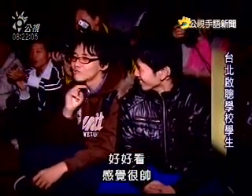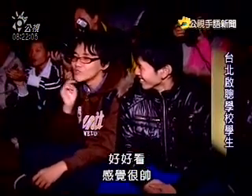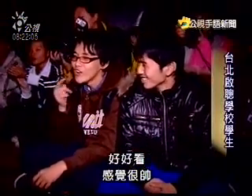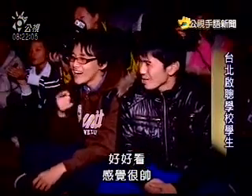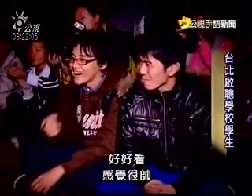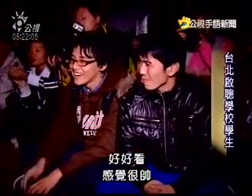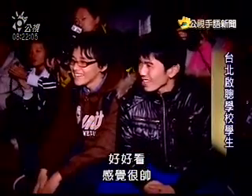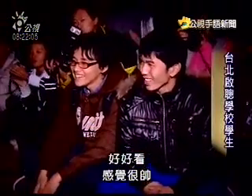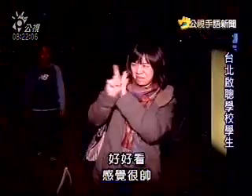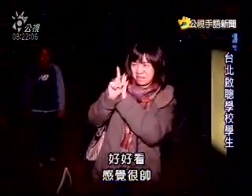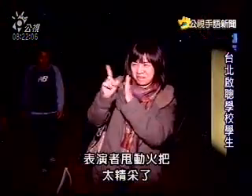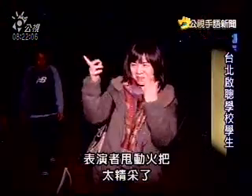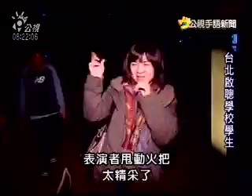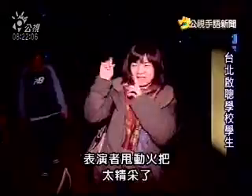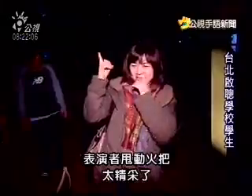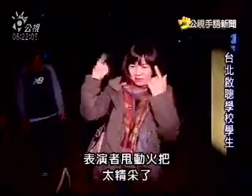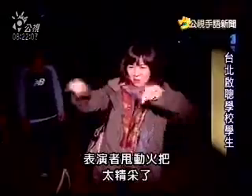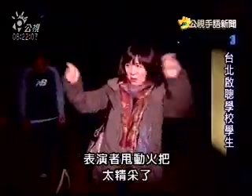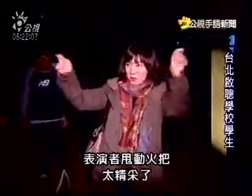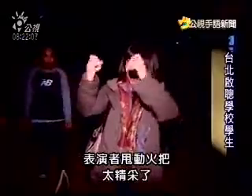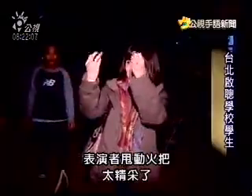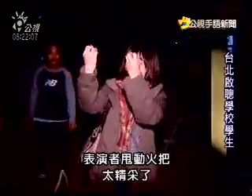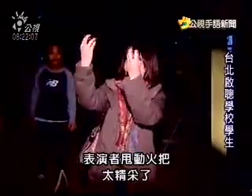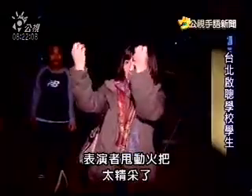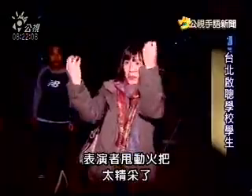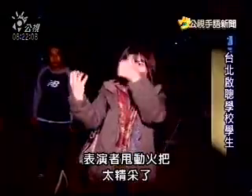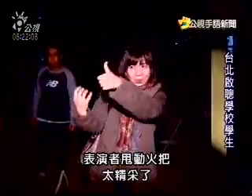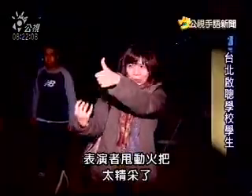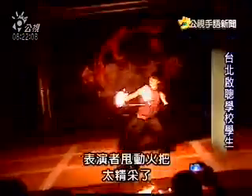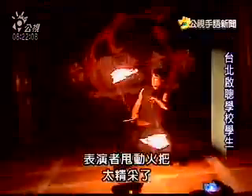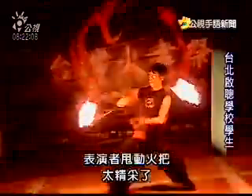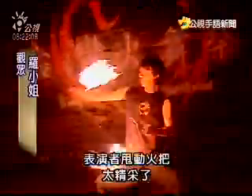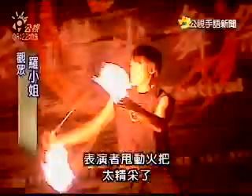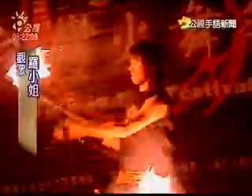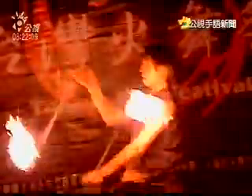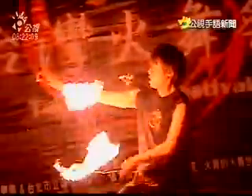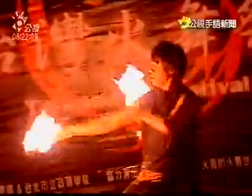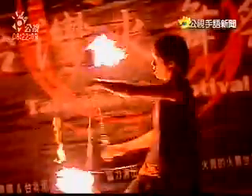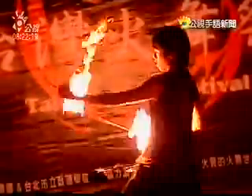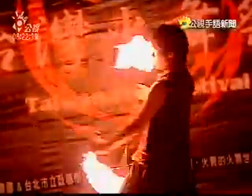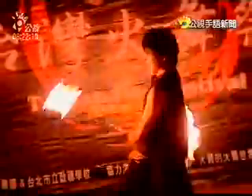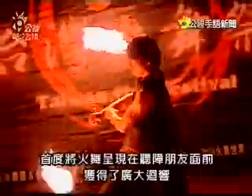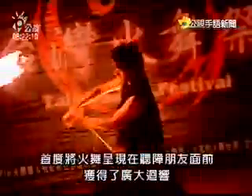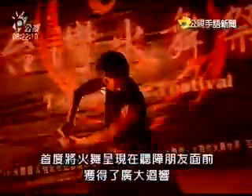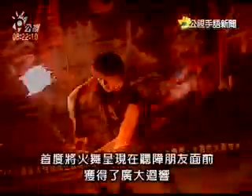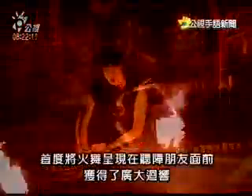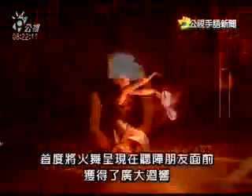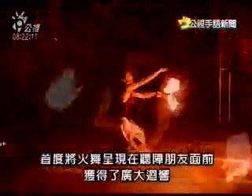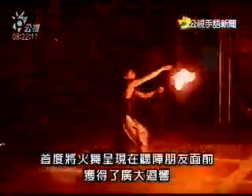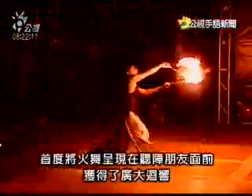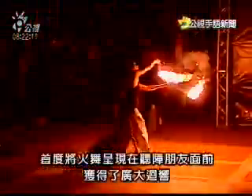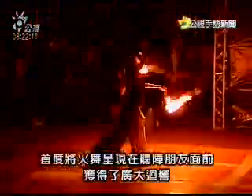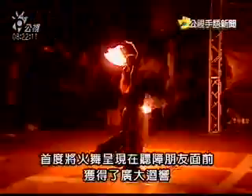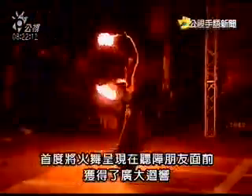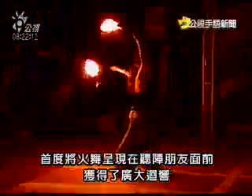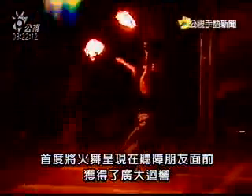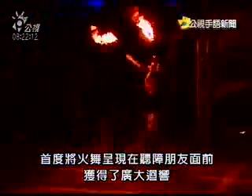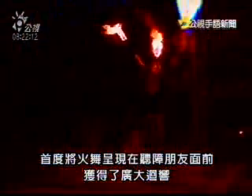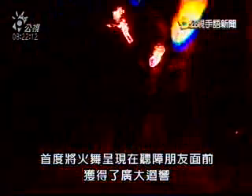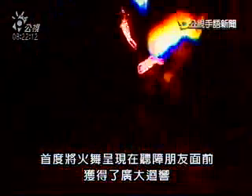帅。 表演者甩动火把，太精彩了。 首度将火舞呈现在听障朋友面前，获得